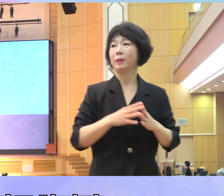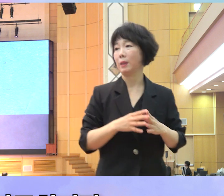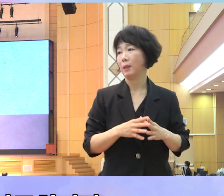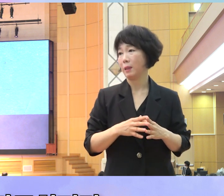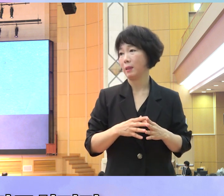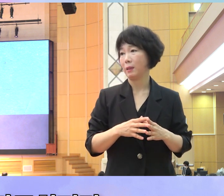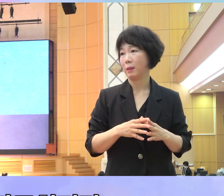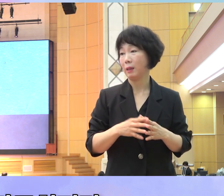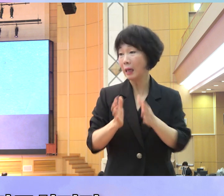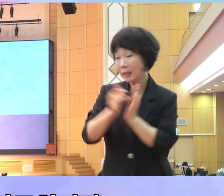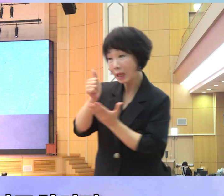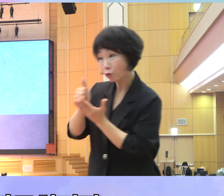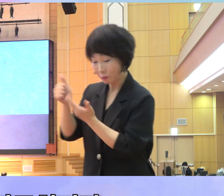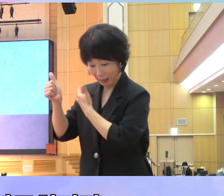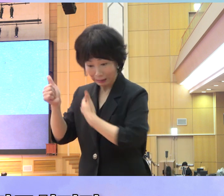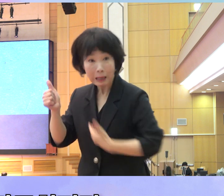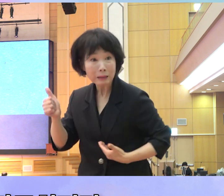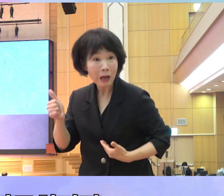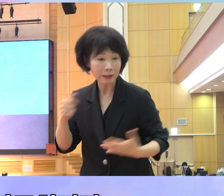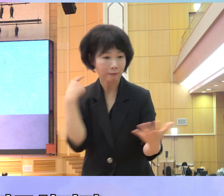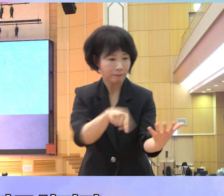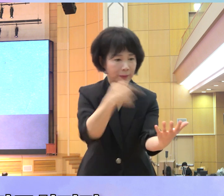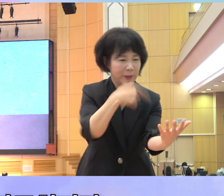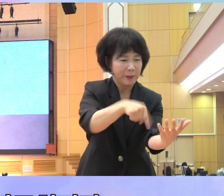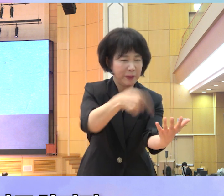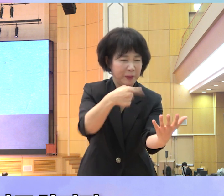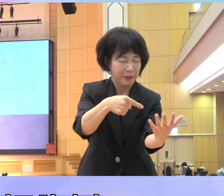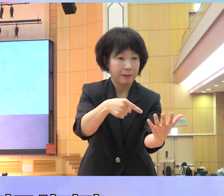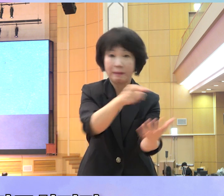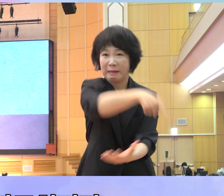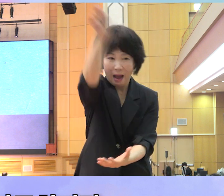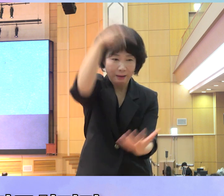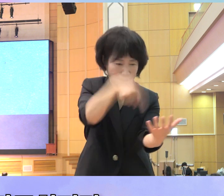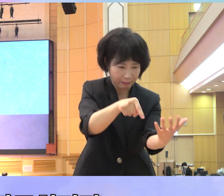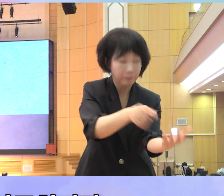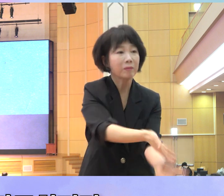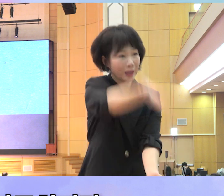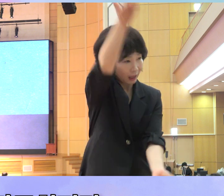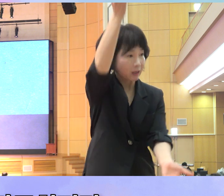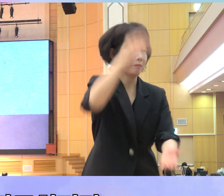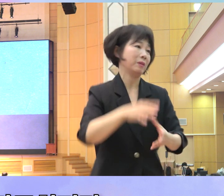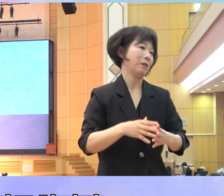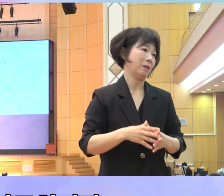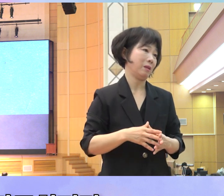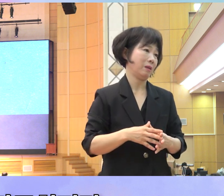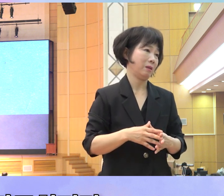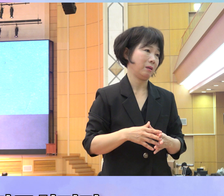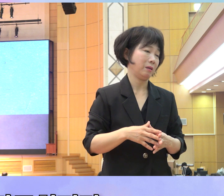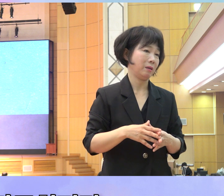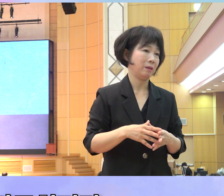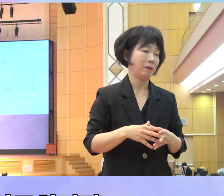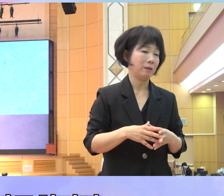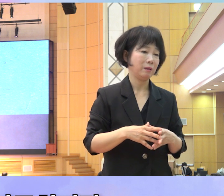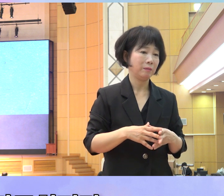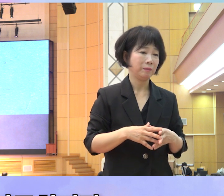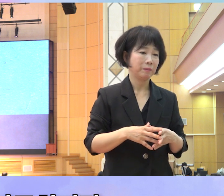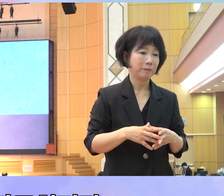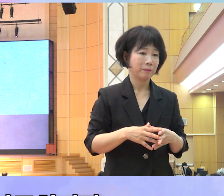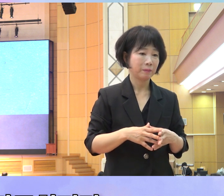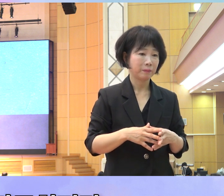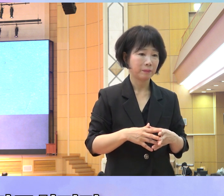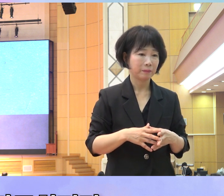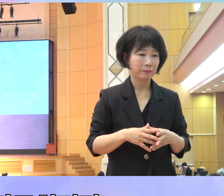일을 가르치시고 자꾸 이렇게 하신 거 보면 역시나 예수님은 합력해서 선을 이뤄가는 그런